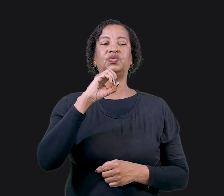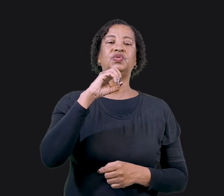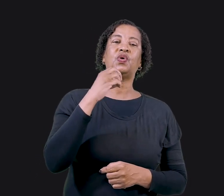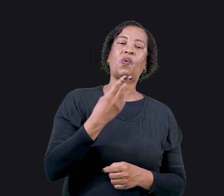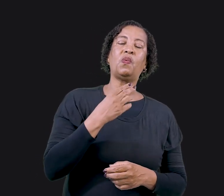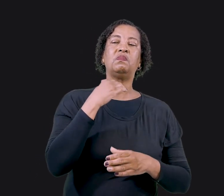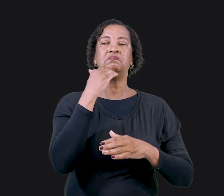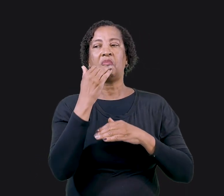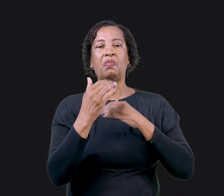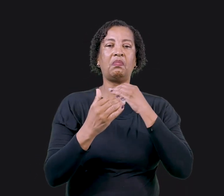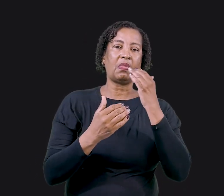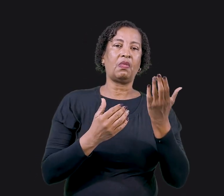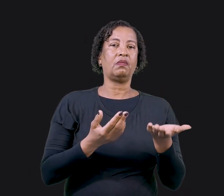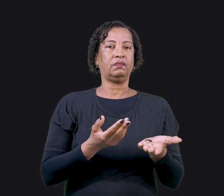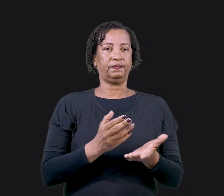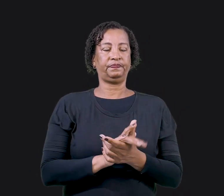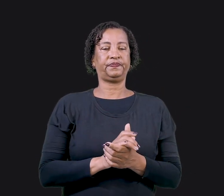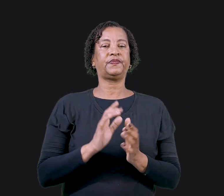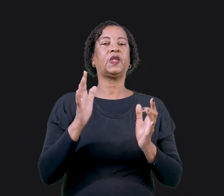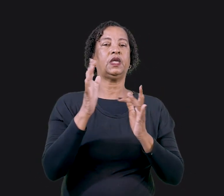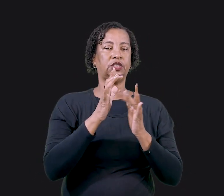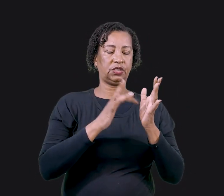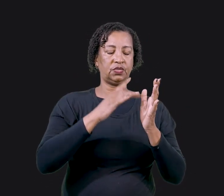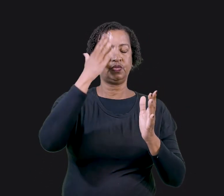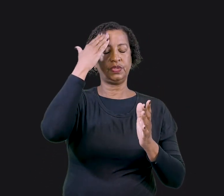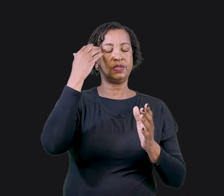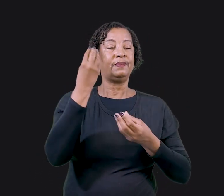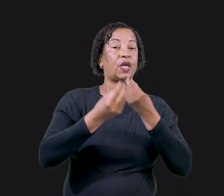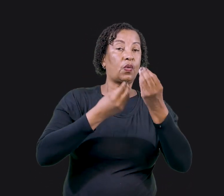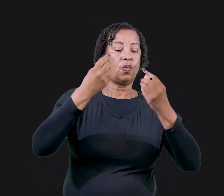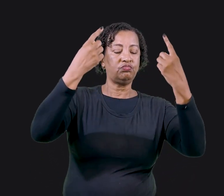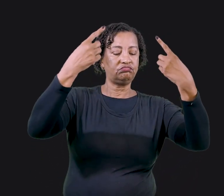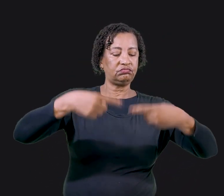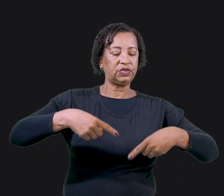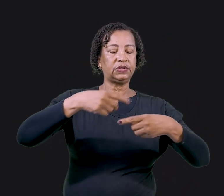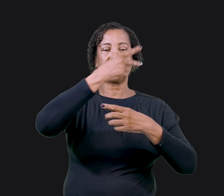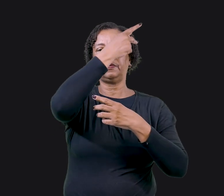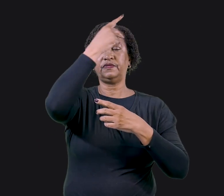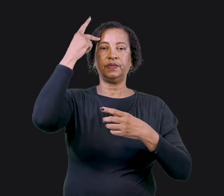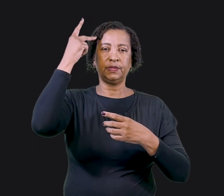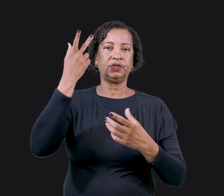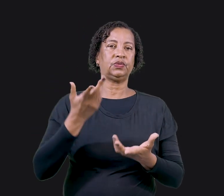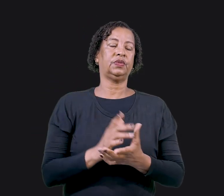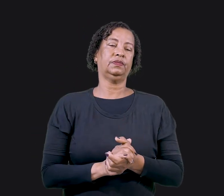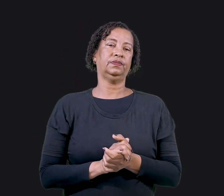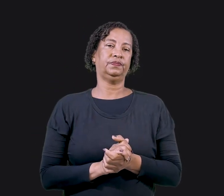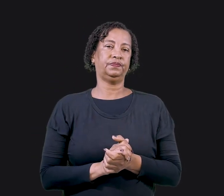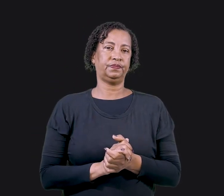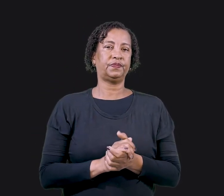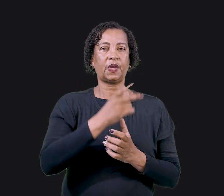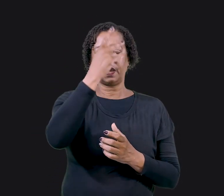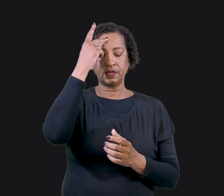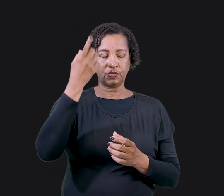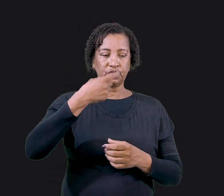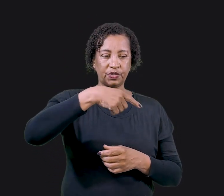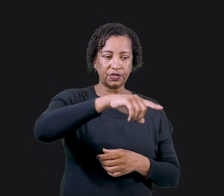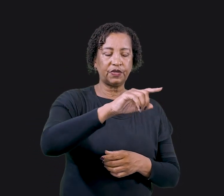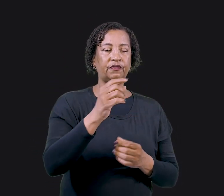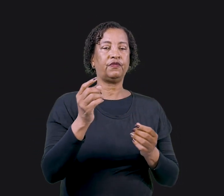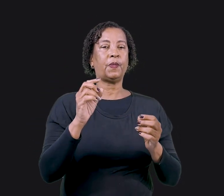blá religioso? Jesus sabia como desafiar as pessoas. Não sabemos quantos compareceram ao primeiro retiro espiritual